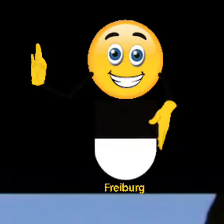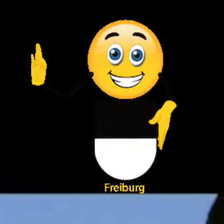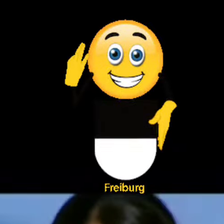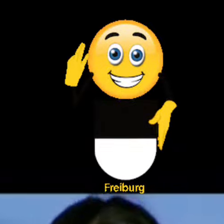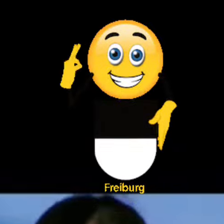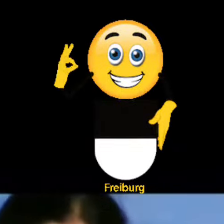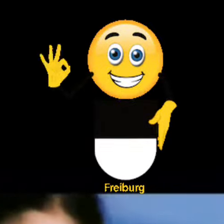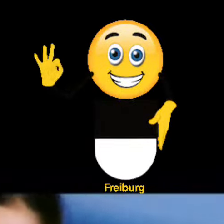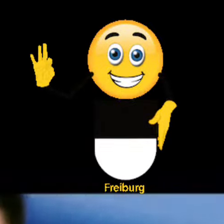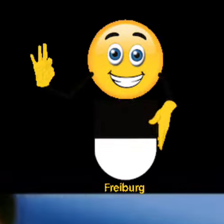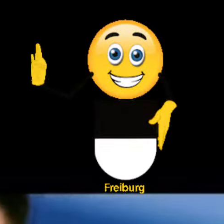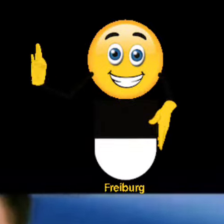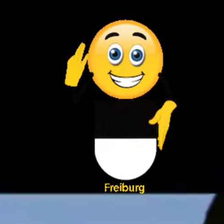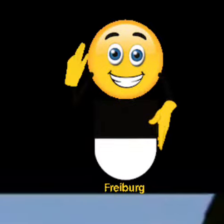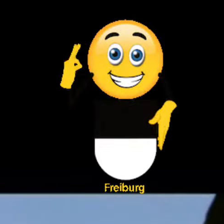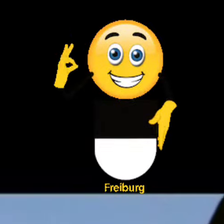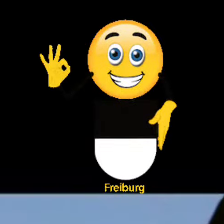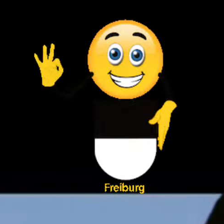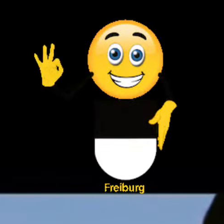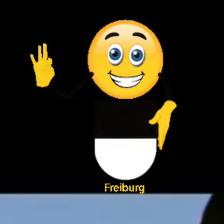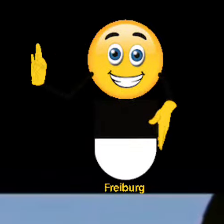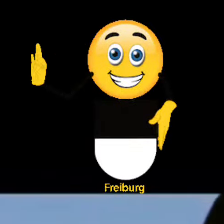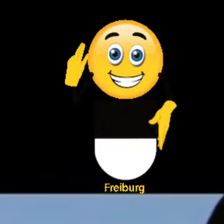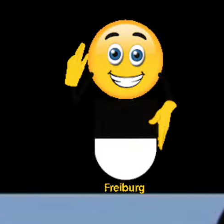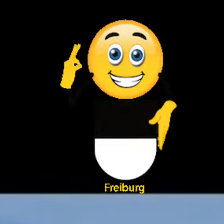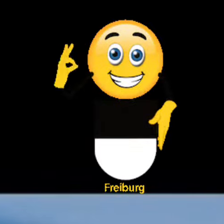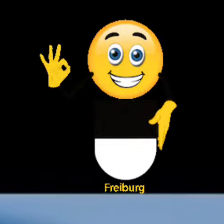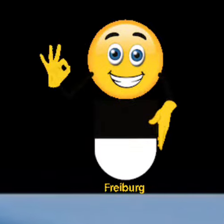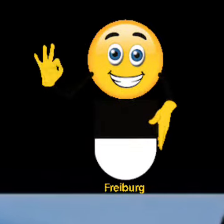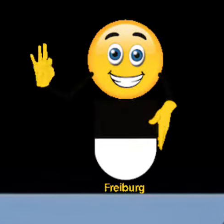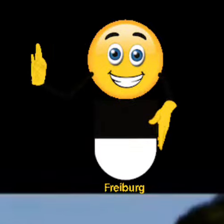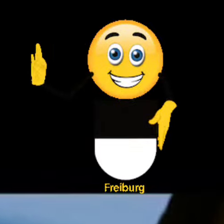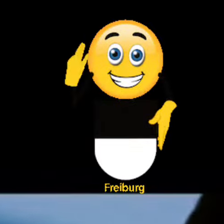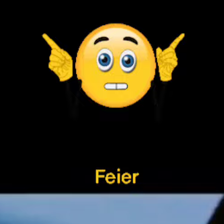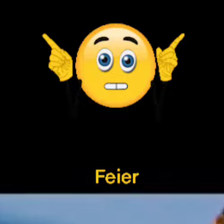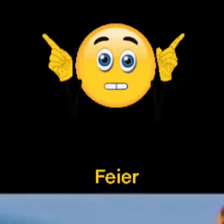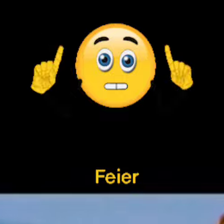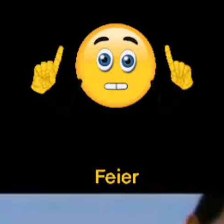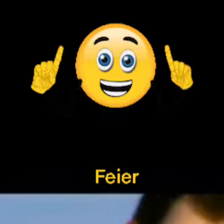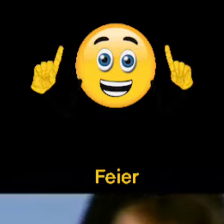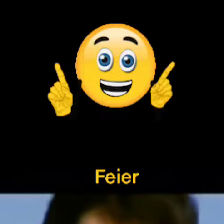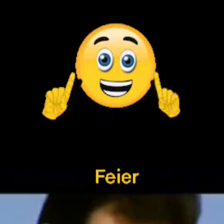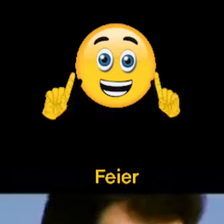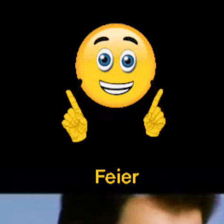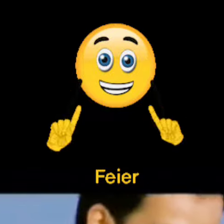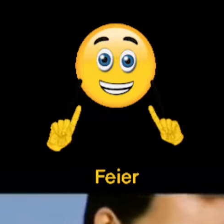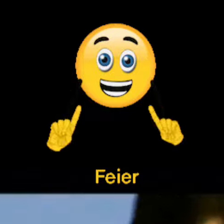வானவெல்லின் பேச்சு நிறமாய் வெளியாகும். உண்மை